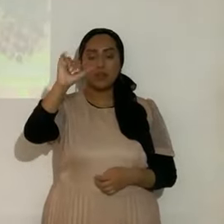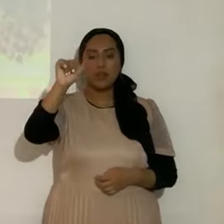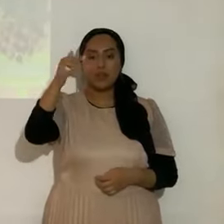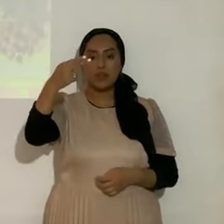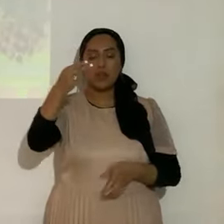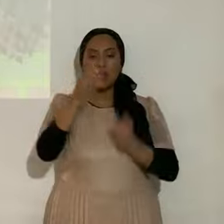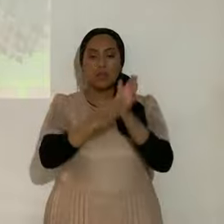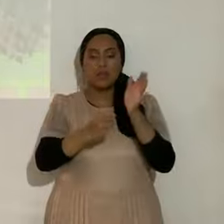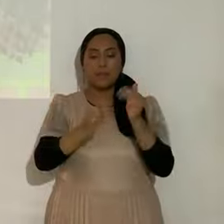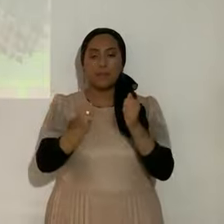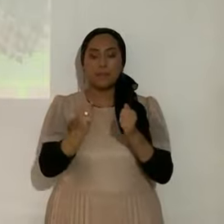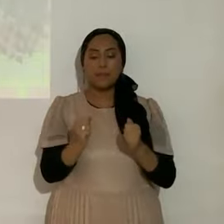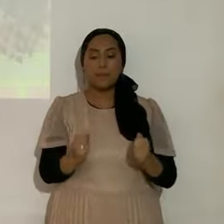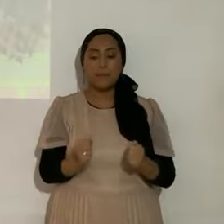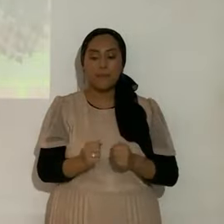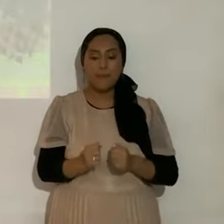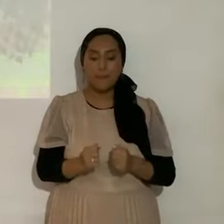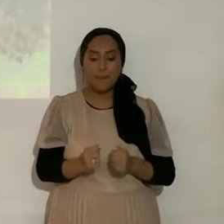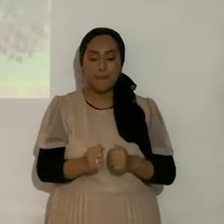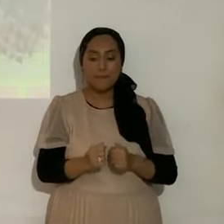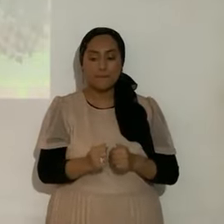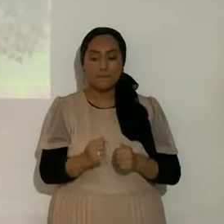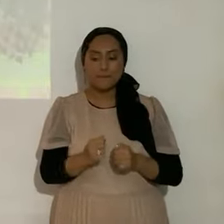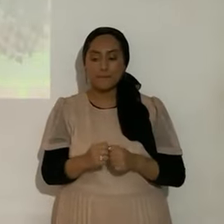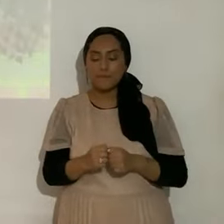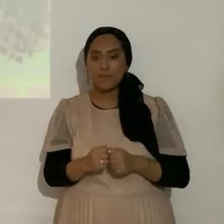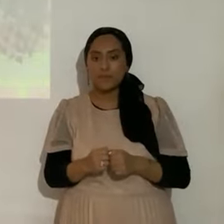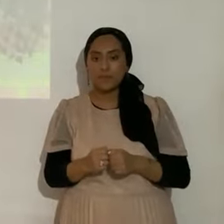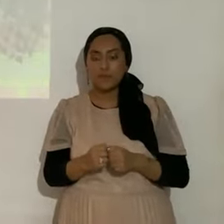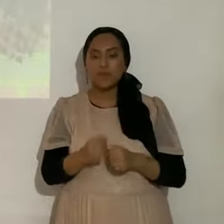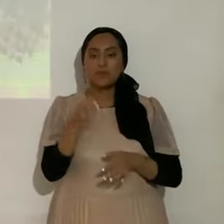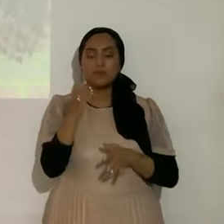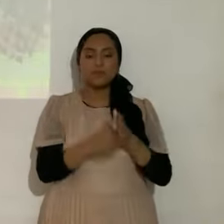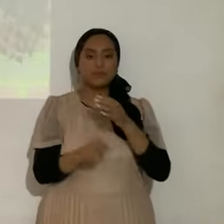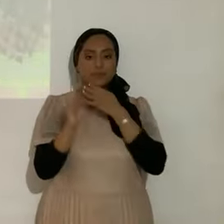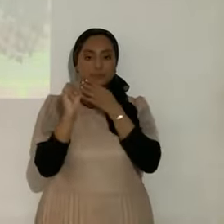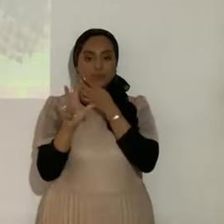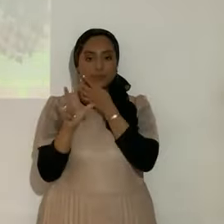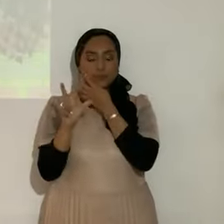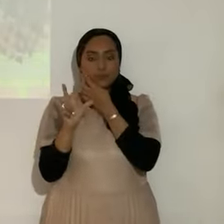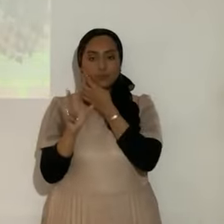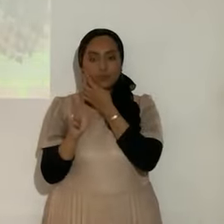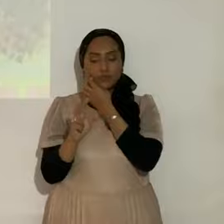Sofonías, y vamos a leer, una vez más lo repito, el capítulo 3,